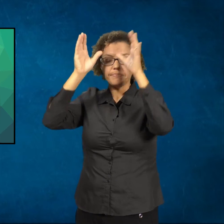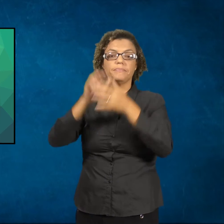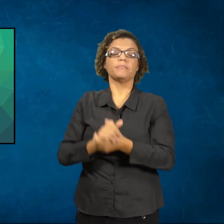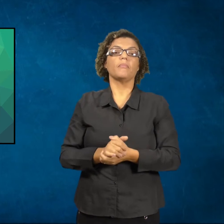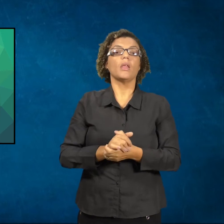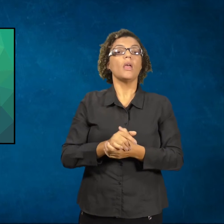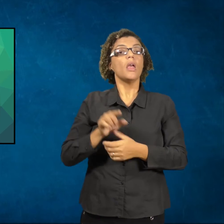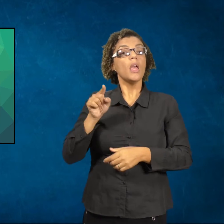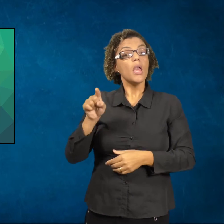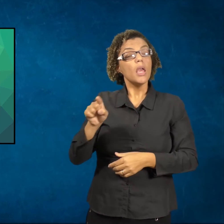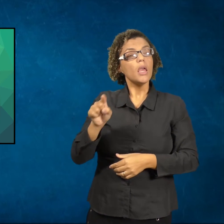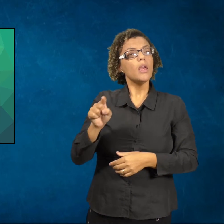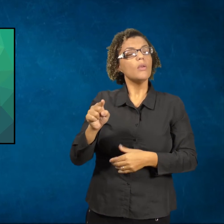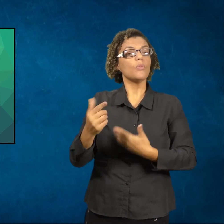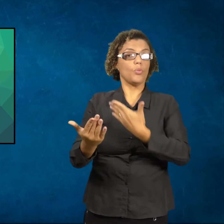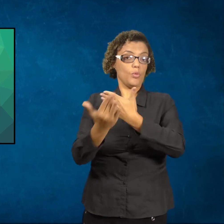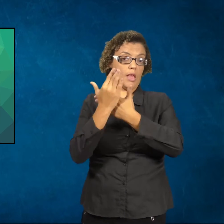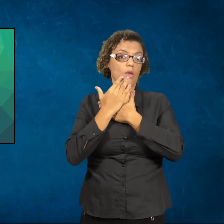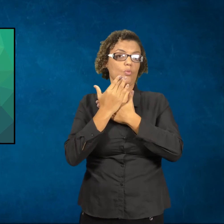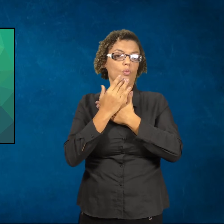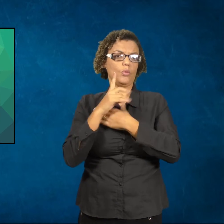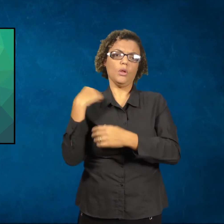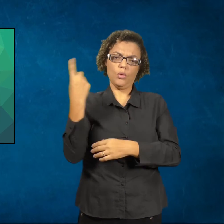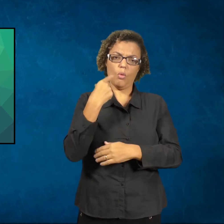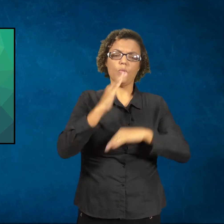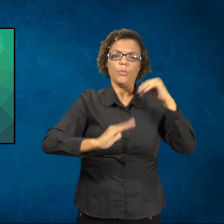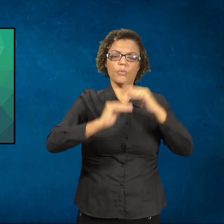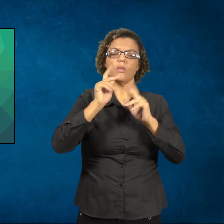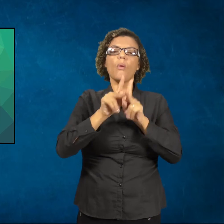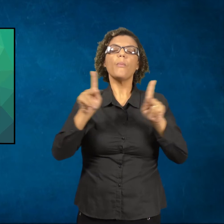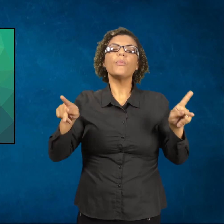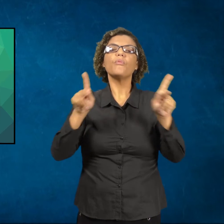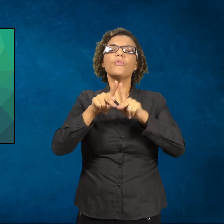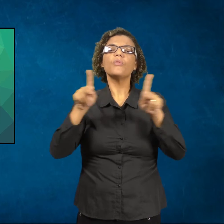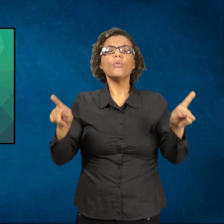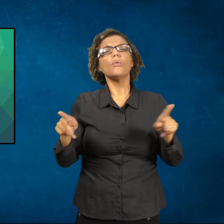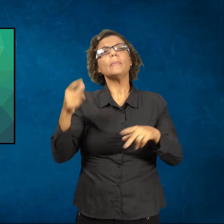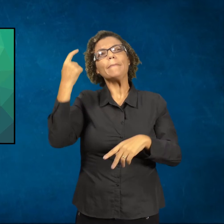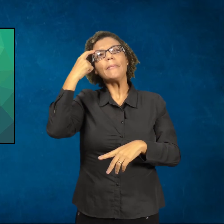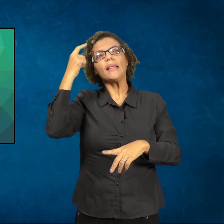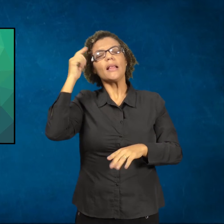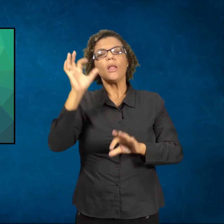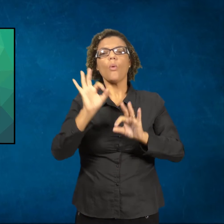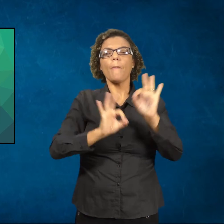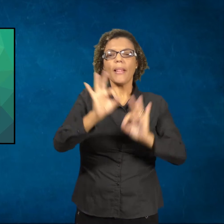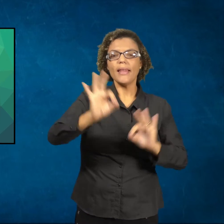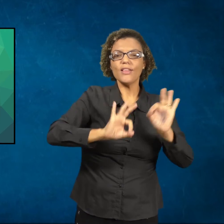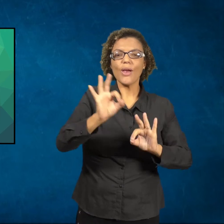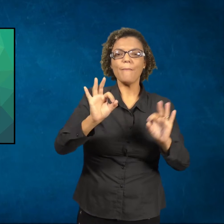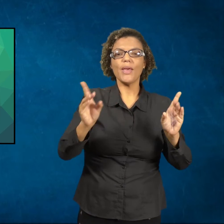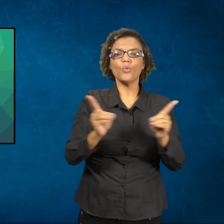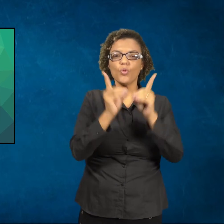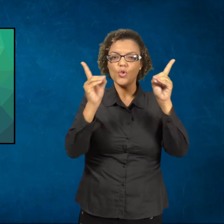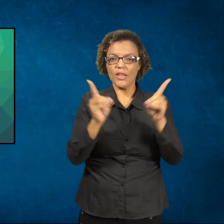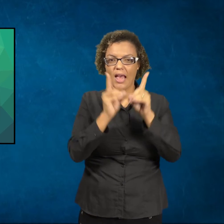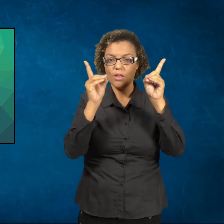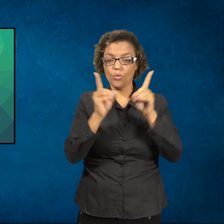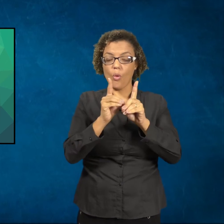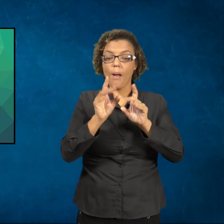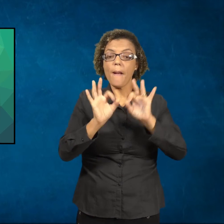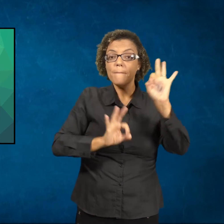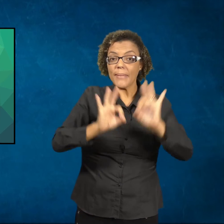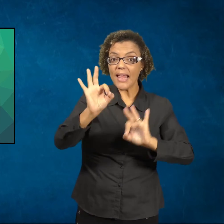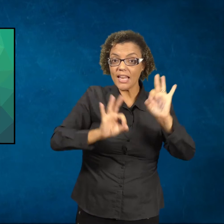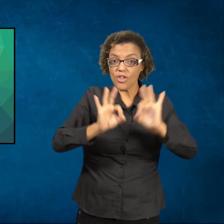Isso dá para nós, como professores, uma implicação didática muito interessante no planejamento. Planejar a ação